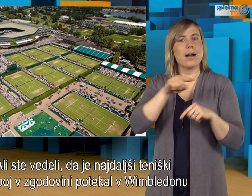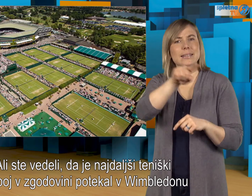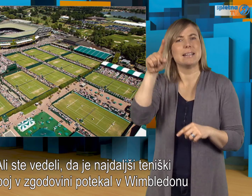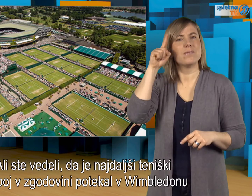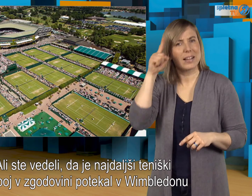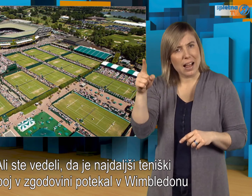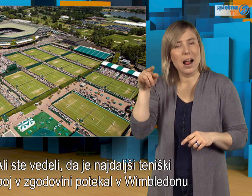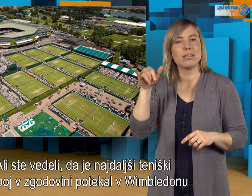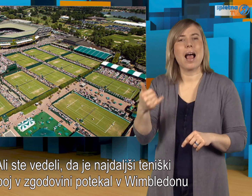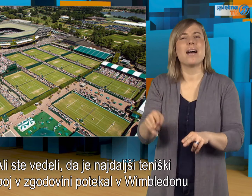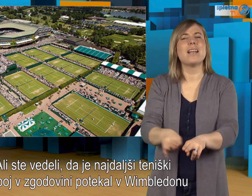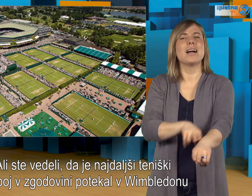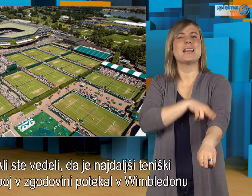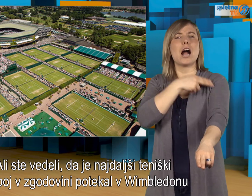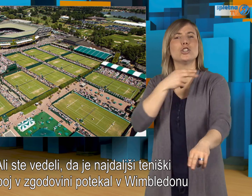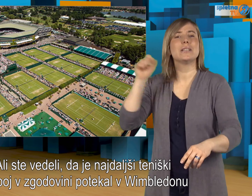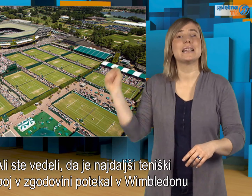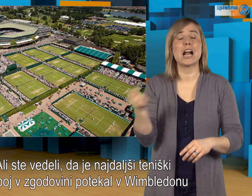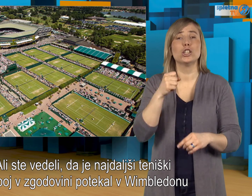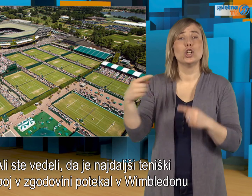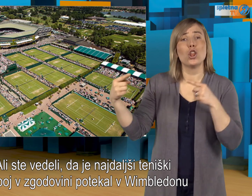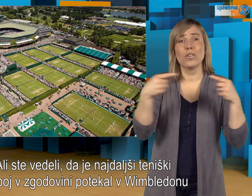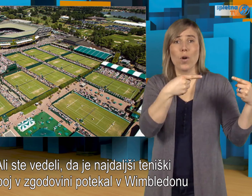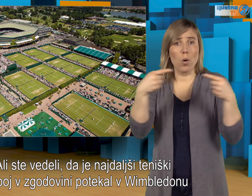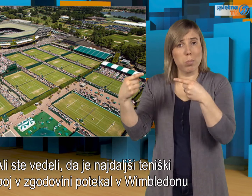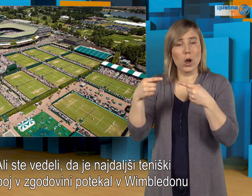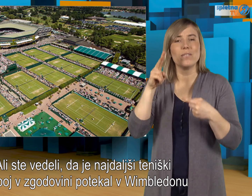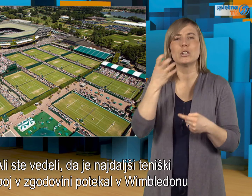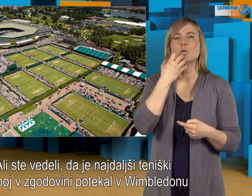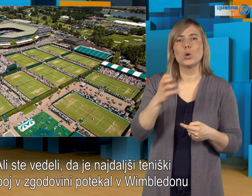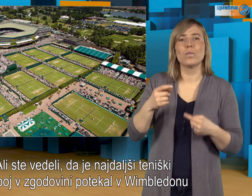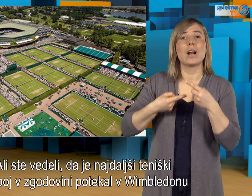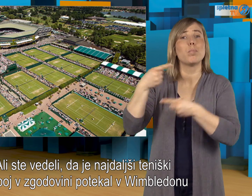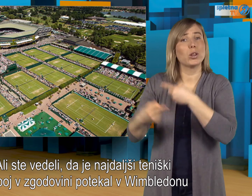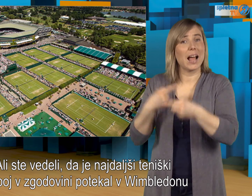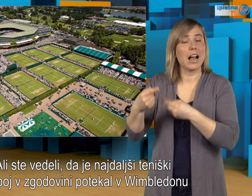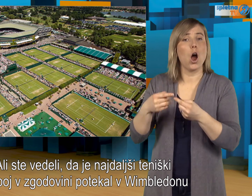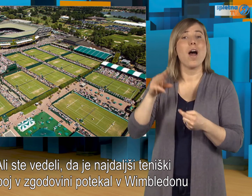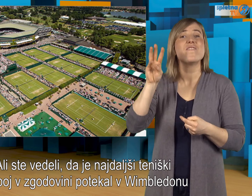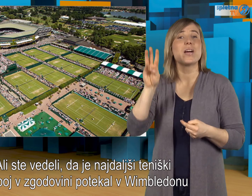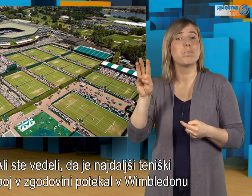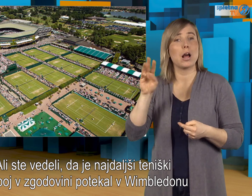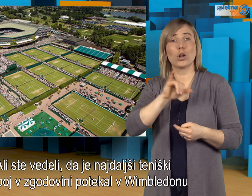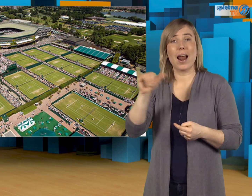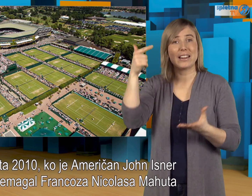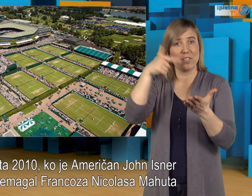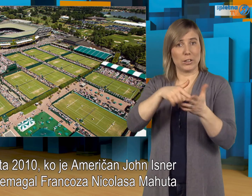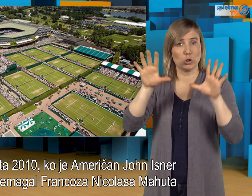Ali ste vedeli, da je najdaljši teniški dvoboj v zgodovini potekal v Wimbledonu leta 2010, ko je Američan